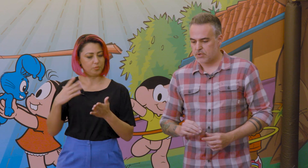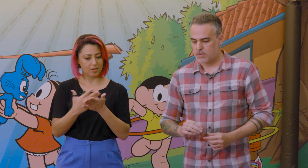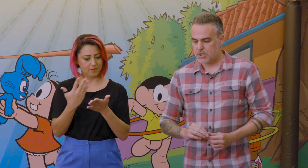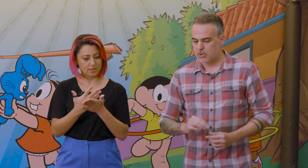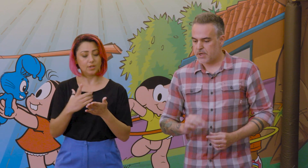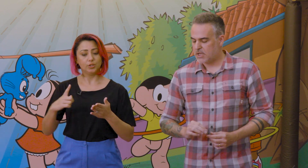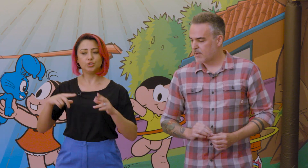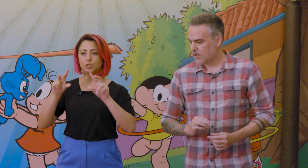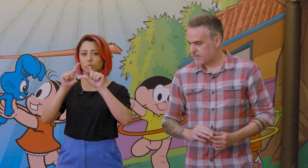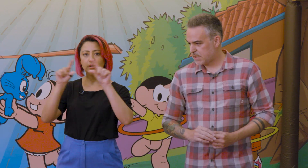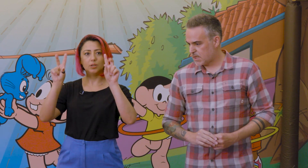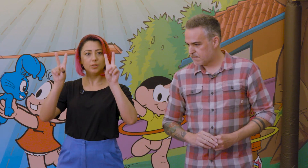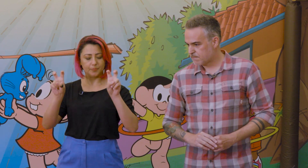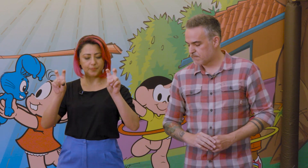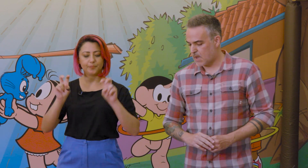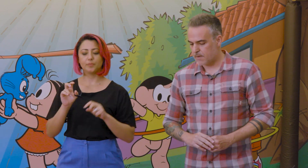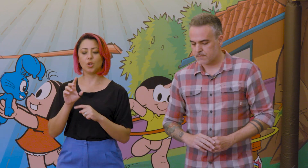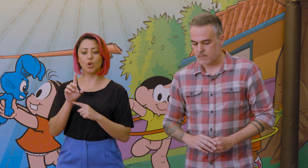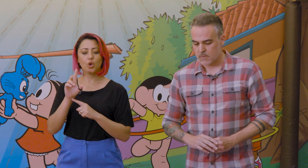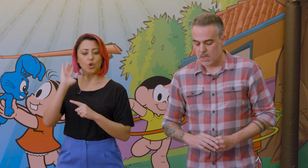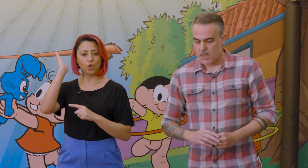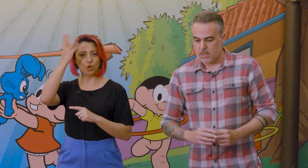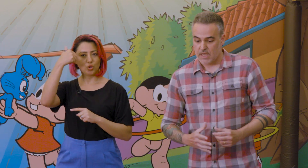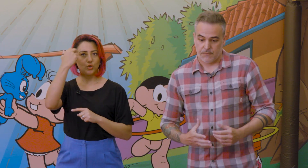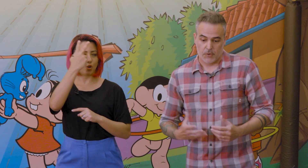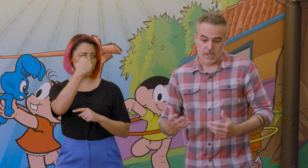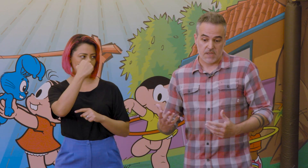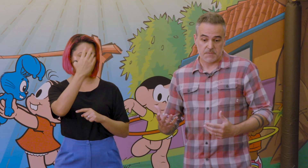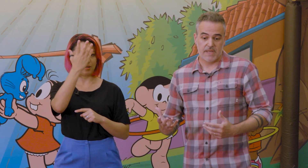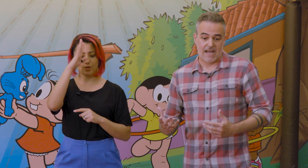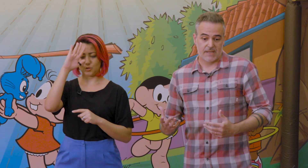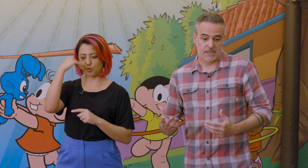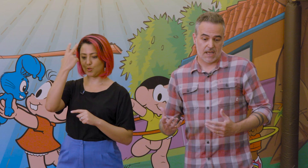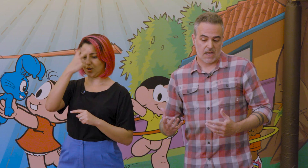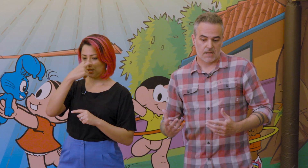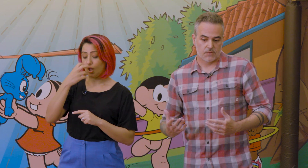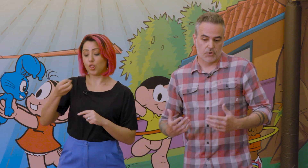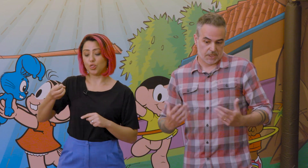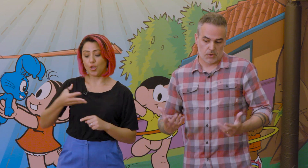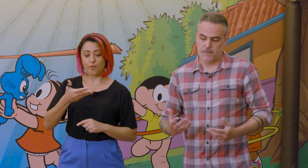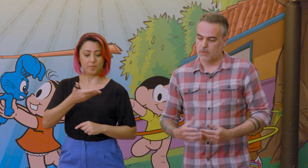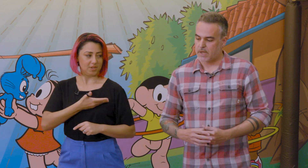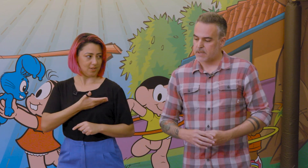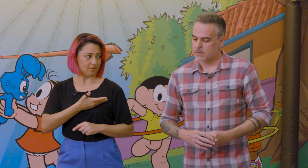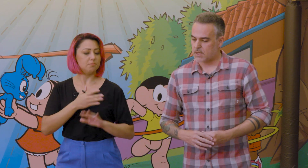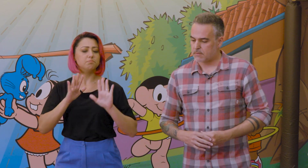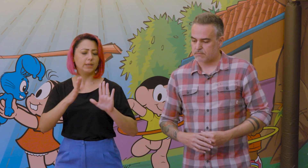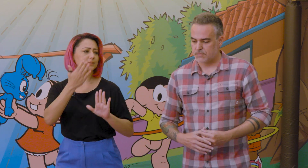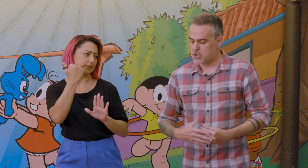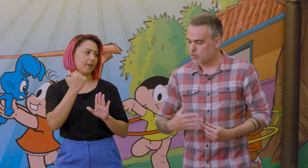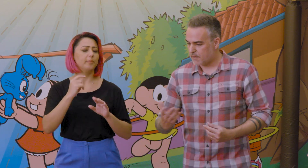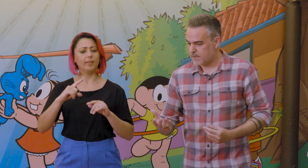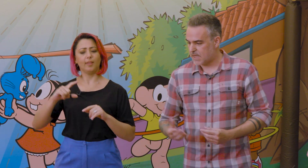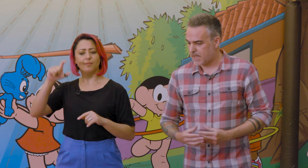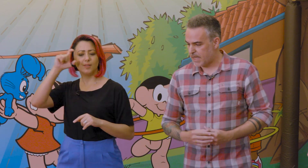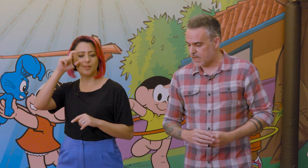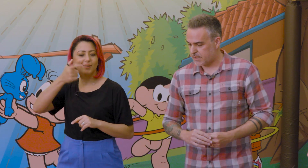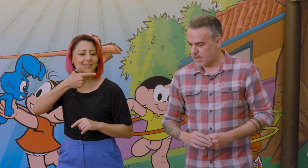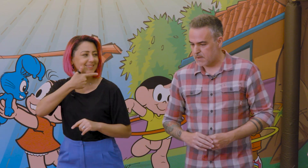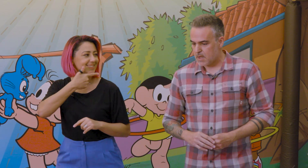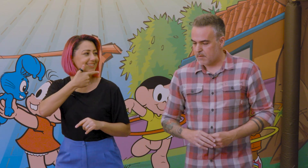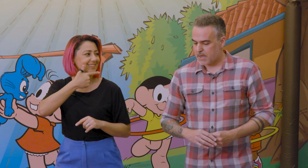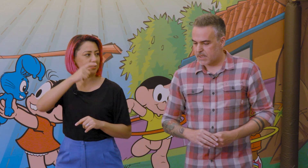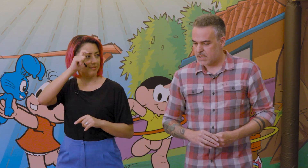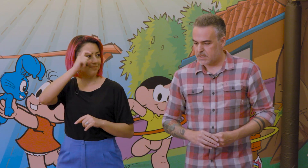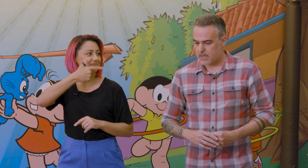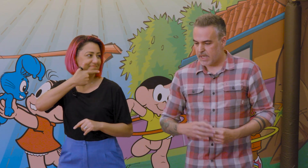com o título de Dorinha, uma nova amiguinha. Tá? E ela foi inspirada na Dorina Noville, né? Que dedicou a vida dela,